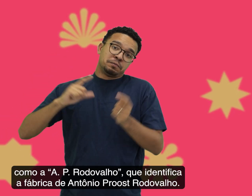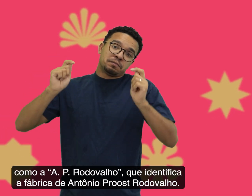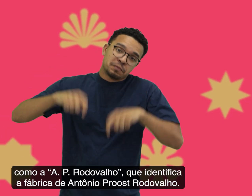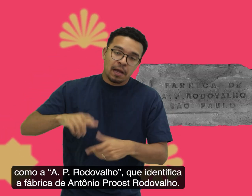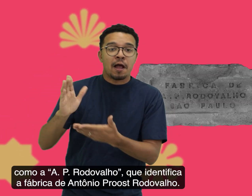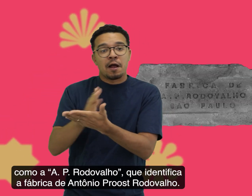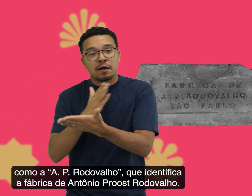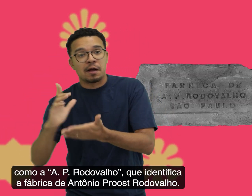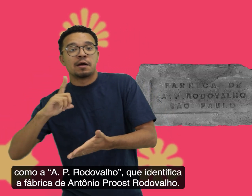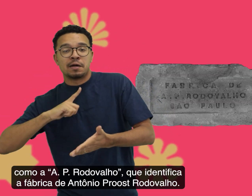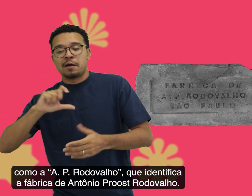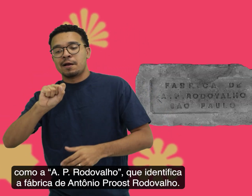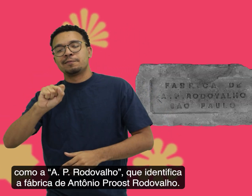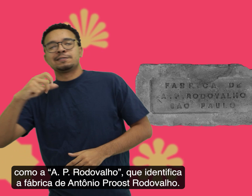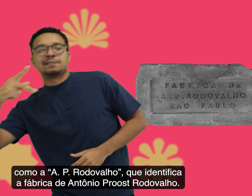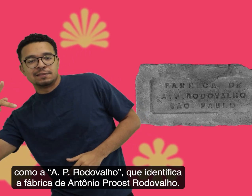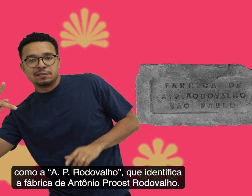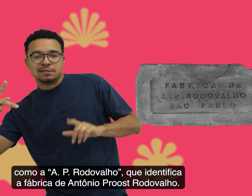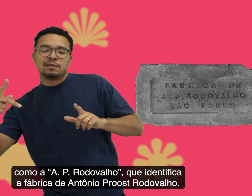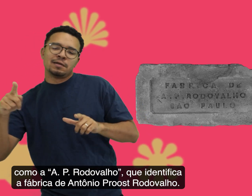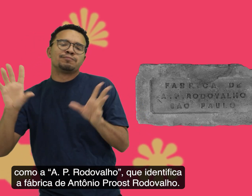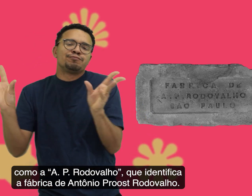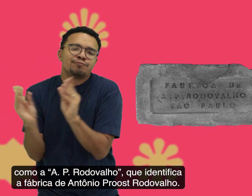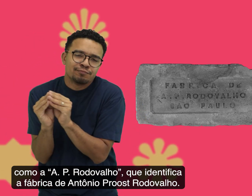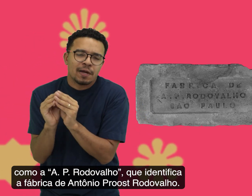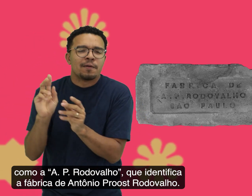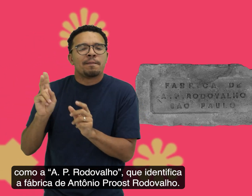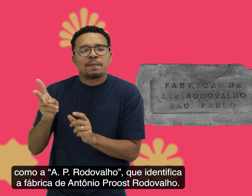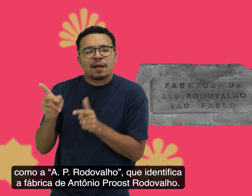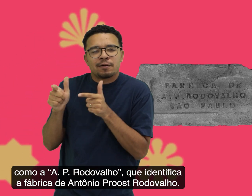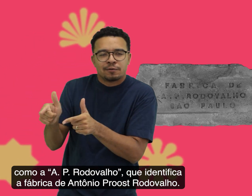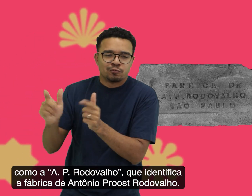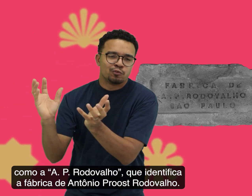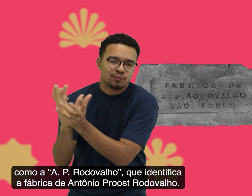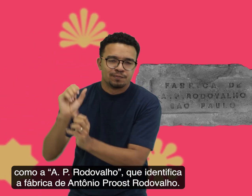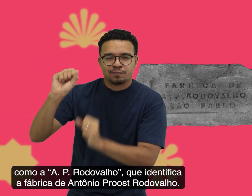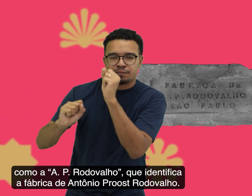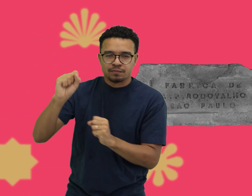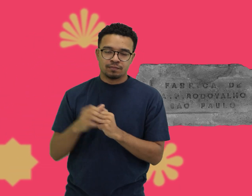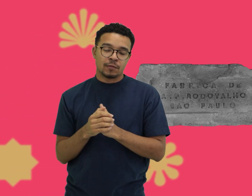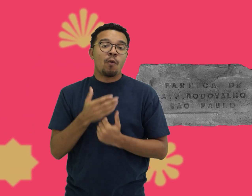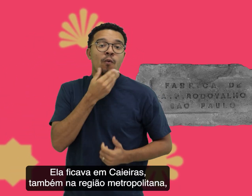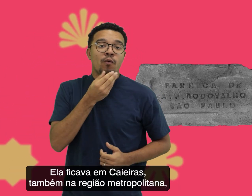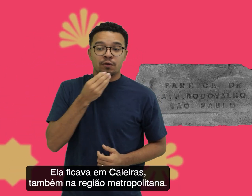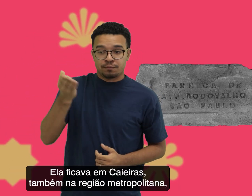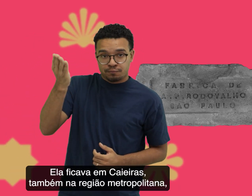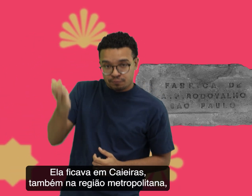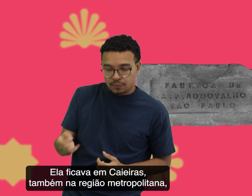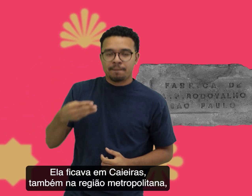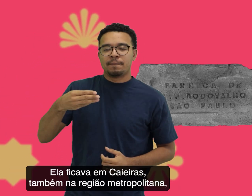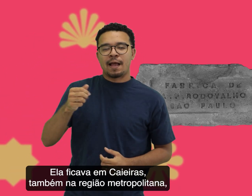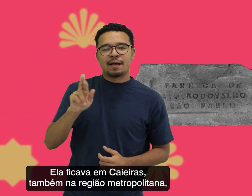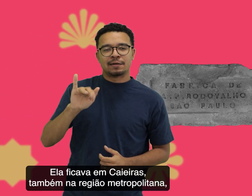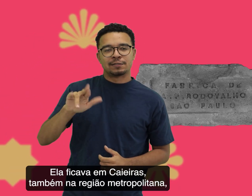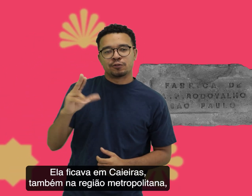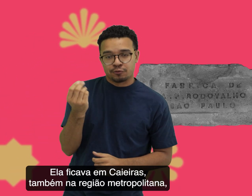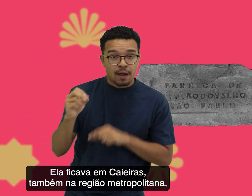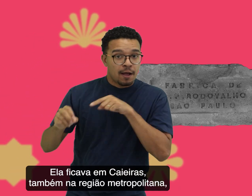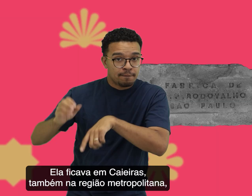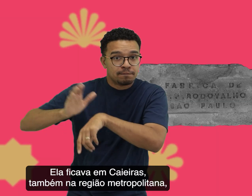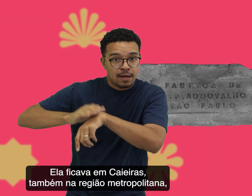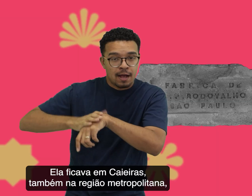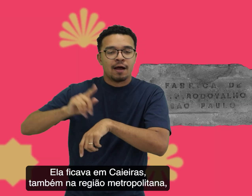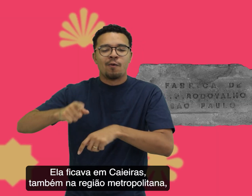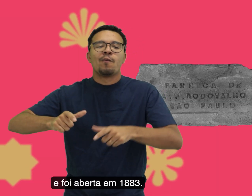da fábrica, como a AP Rodovalho, que identifica a fábrica de Antônio Proust Rodovalho. Ela ficava em